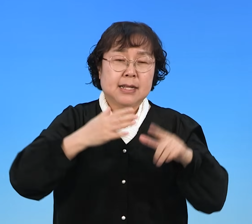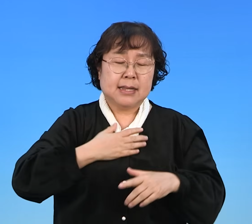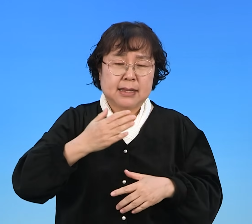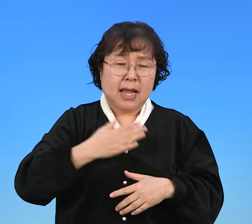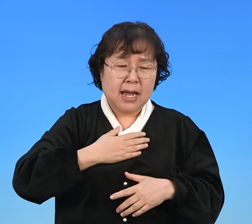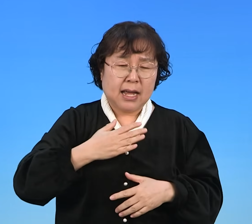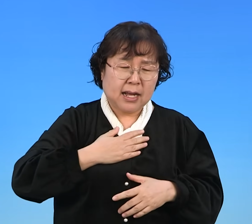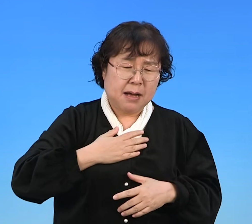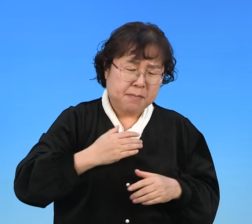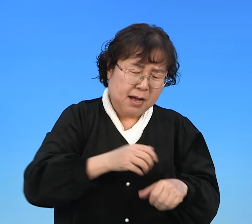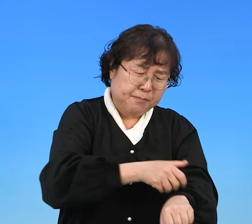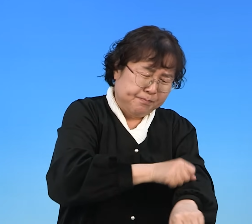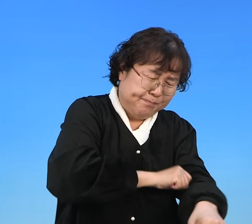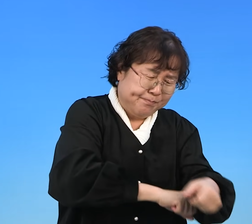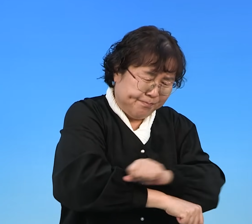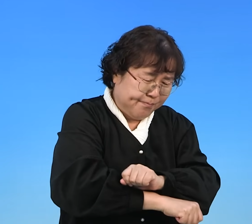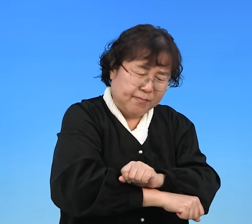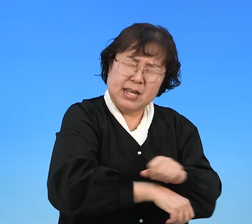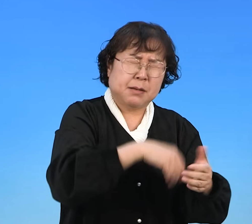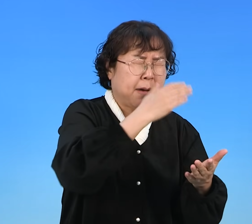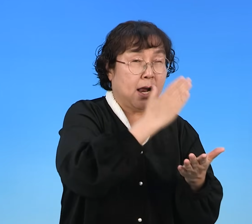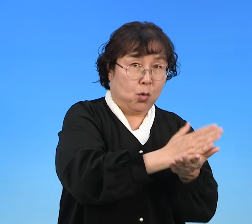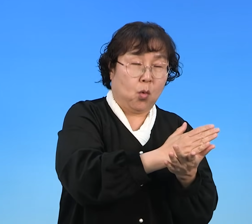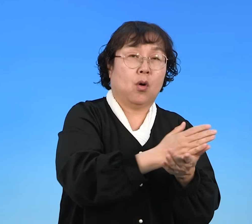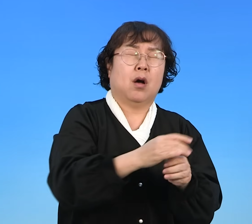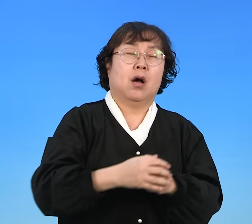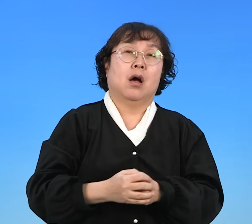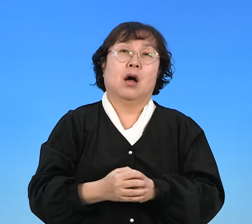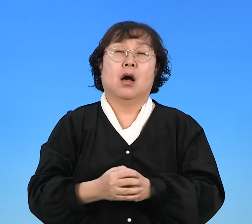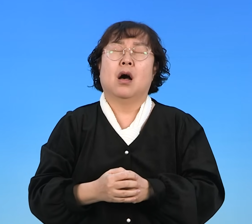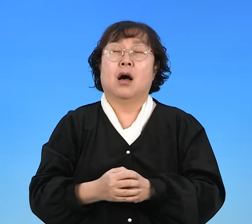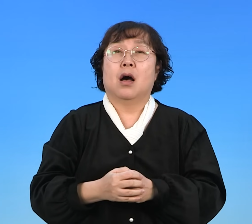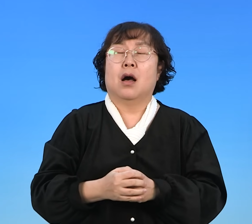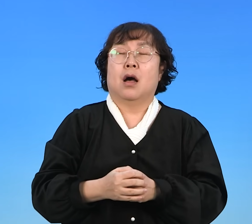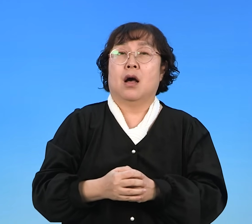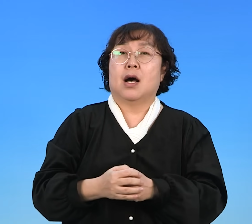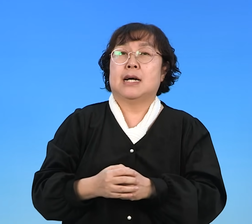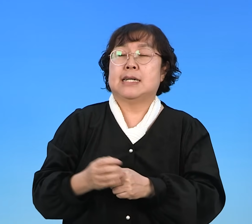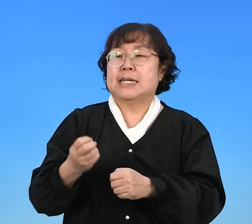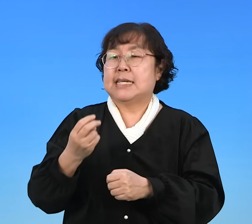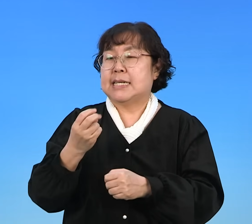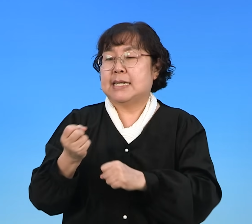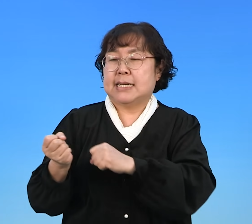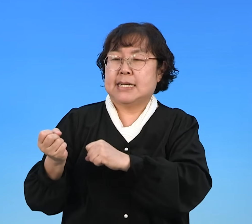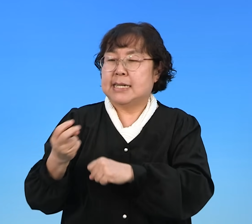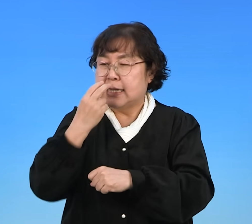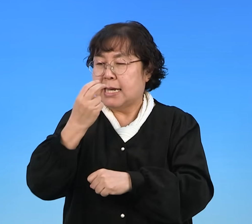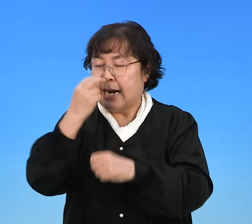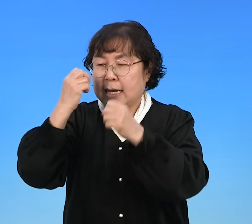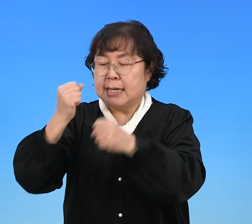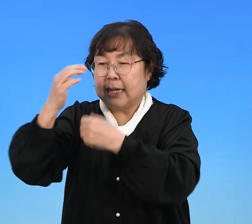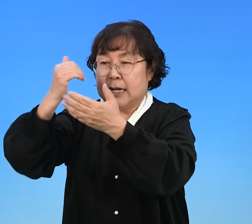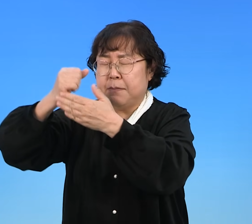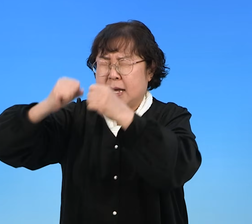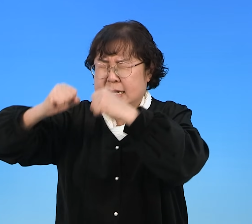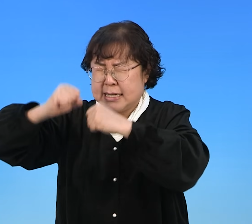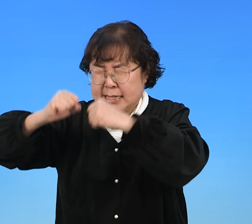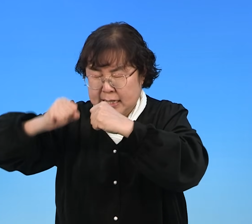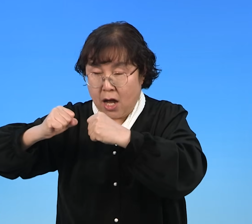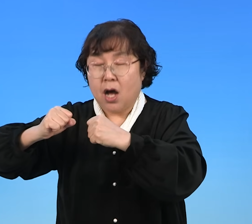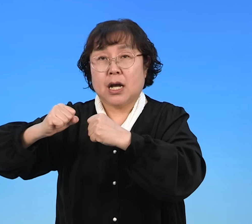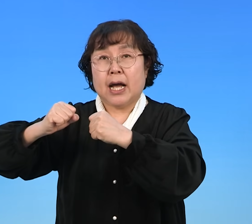새해에는 내가 어떻게 해보겠다고 바둥바둥거리는 인생이 아니라 살아계신 하나님이 능력으로 일하시는 인생 되기